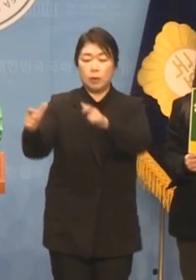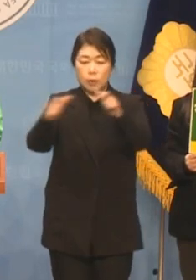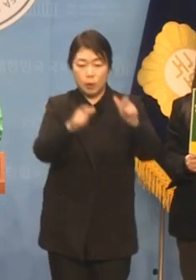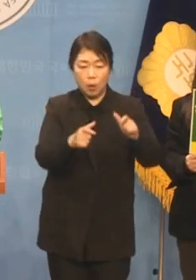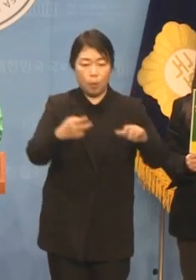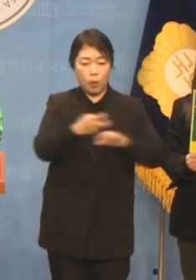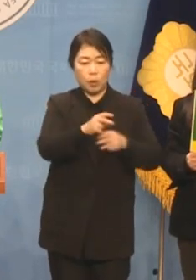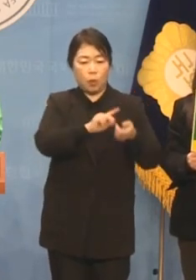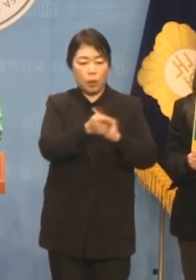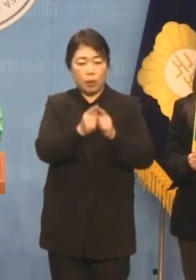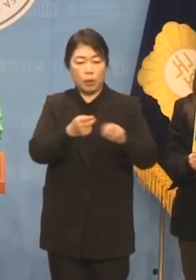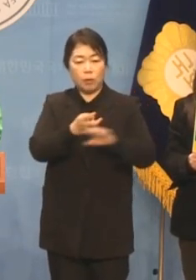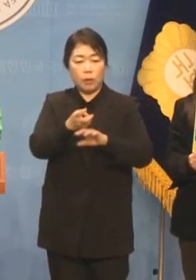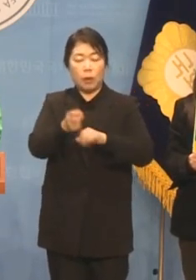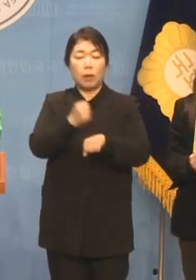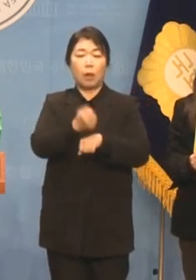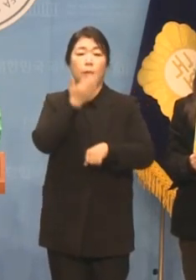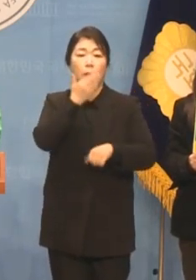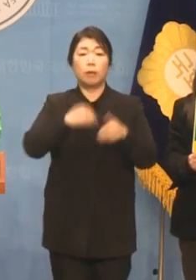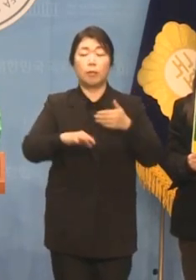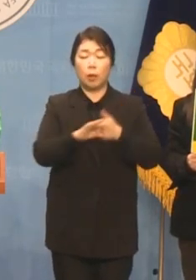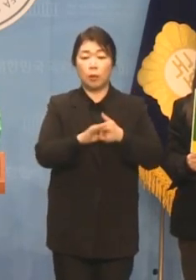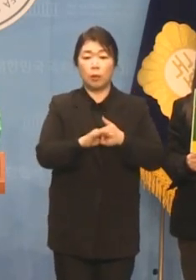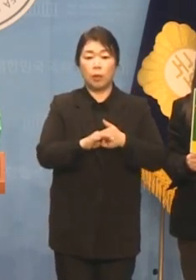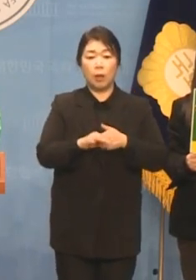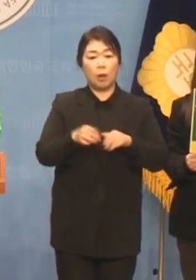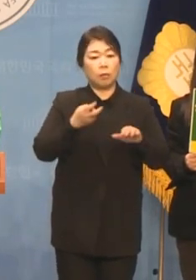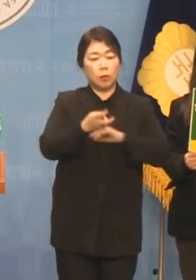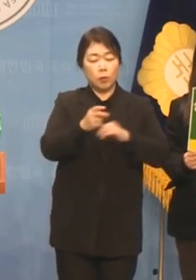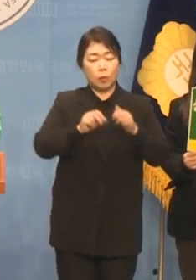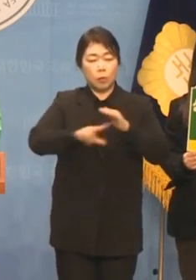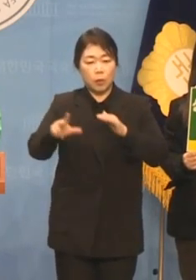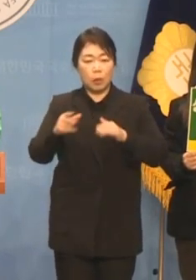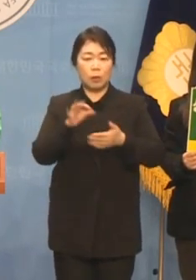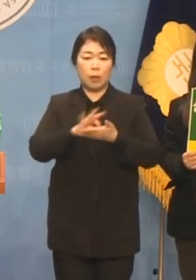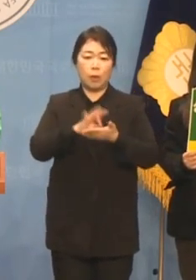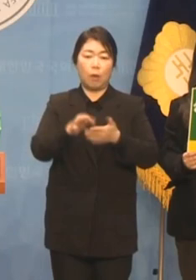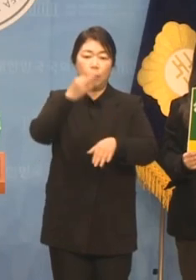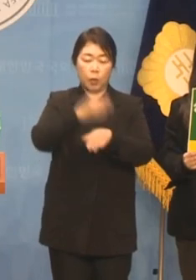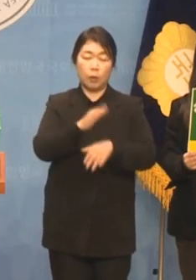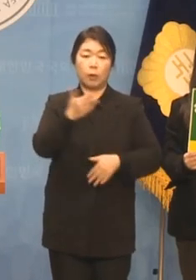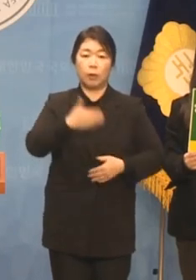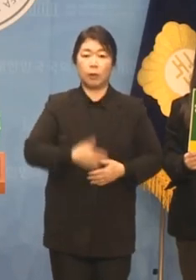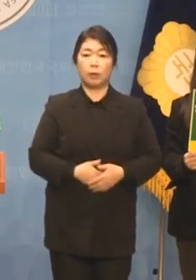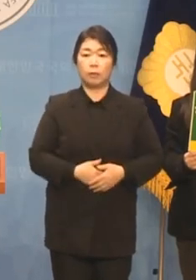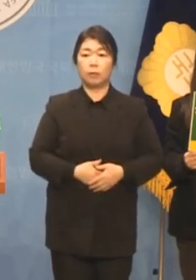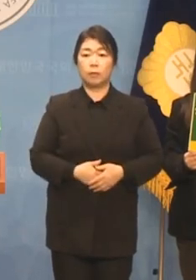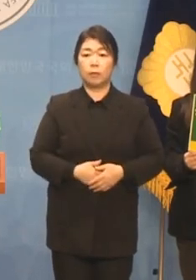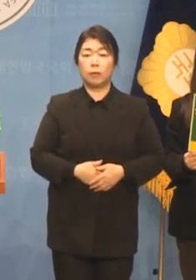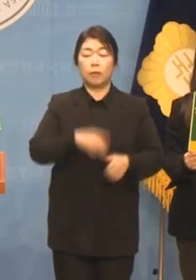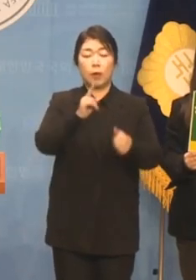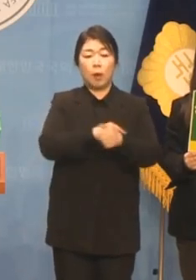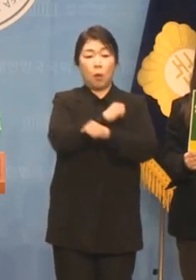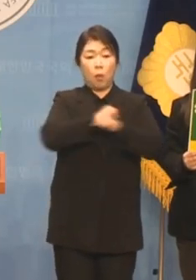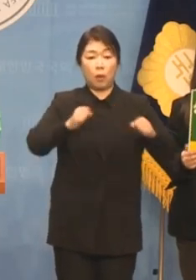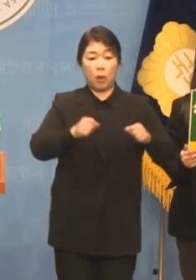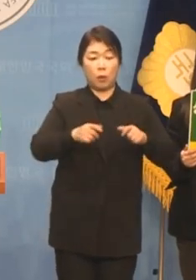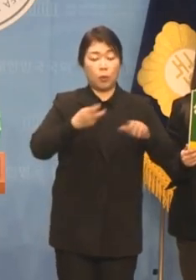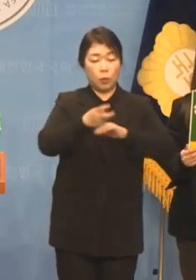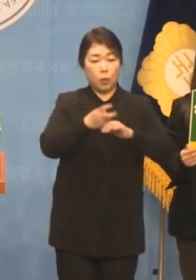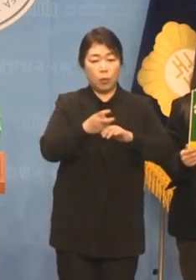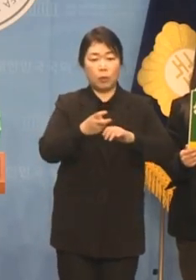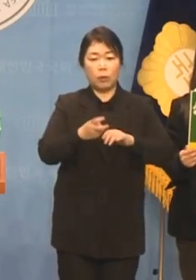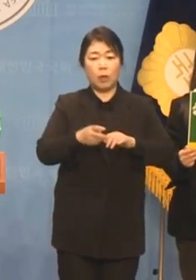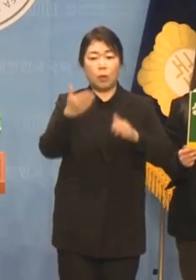버스 환승 체계를 개선하여 대중교통 접근성을 개선하겠습니다이 통해 광역 교통 수열을 공공 교통으로 수하여 탄소